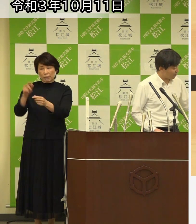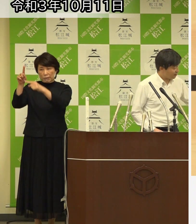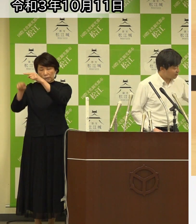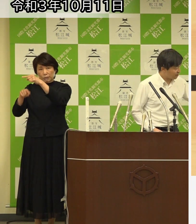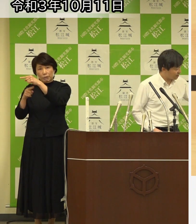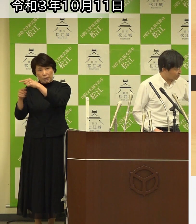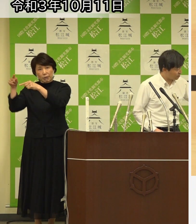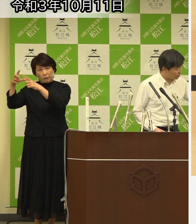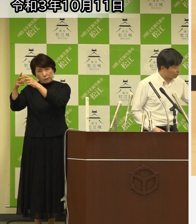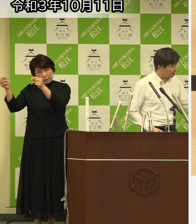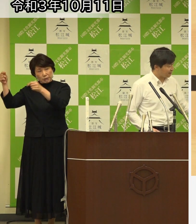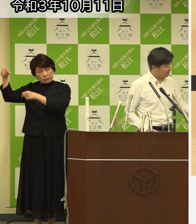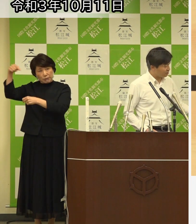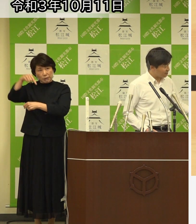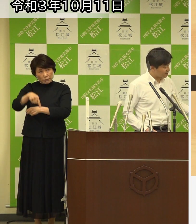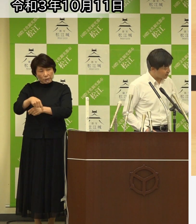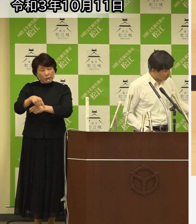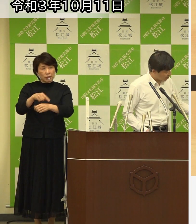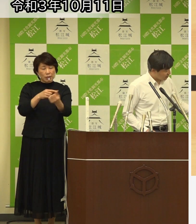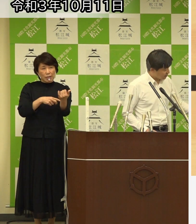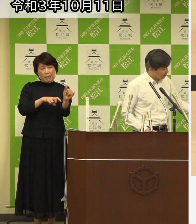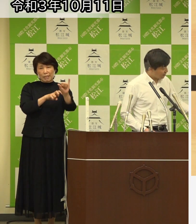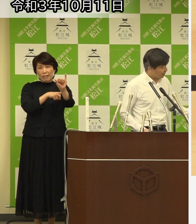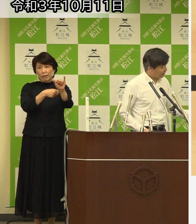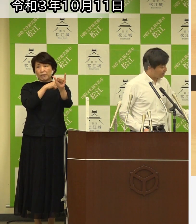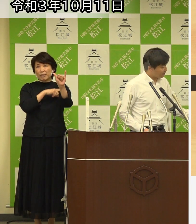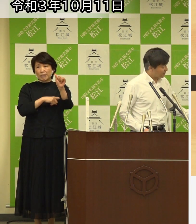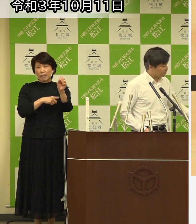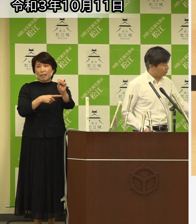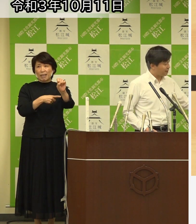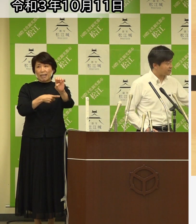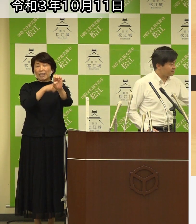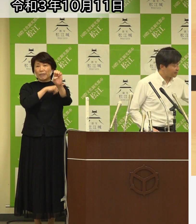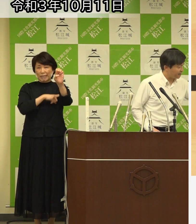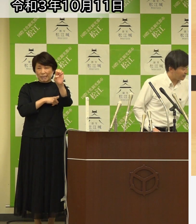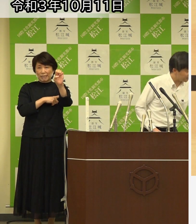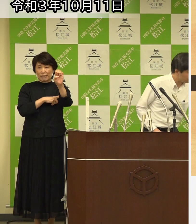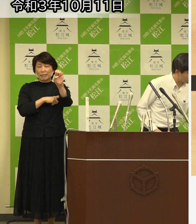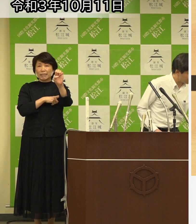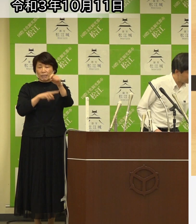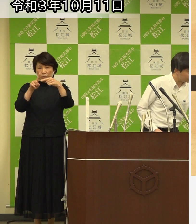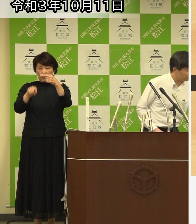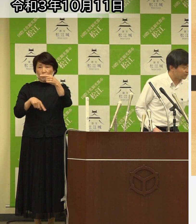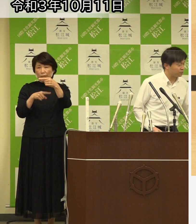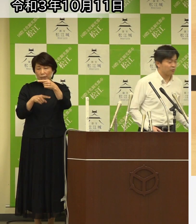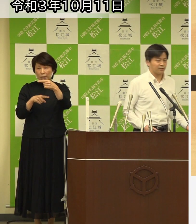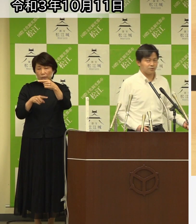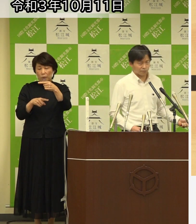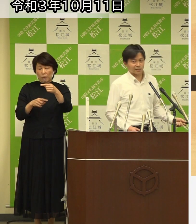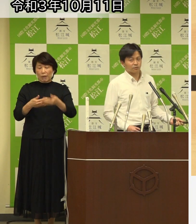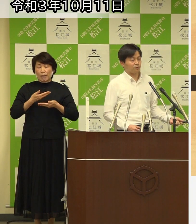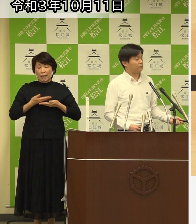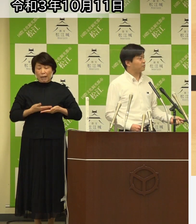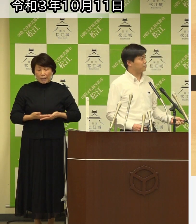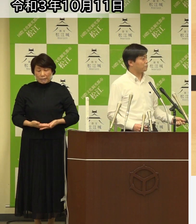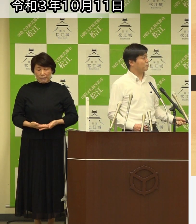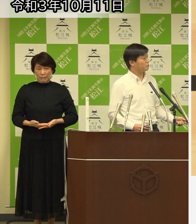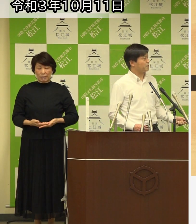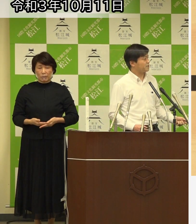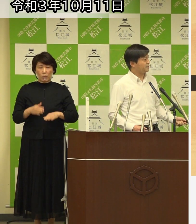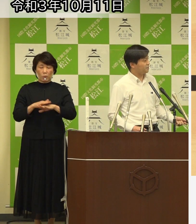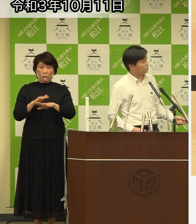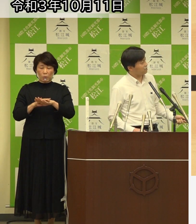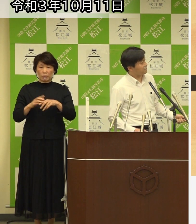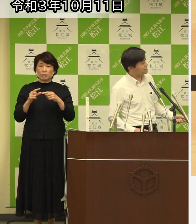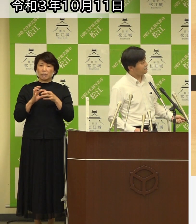の取り組み、資源エネルギー庁からエネルギー政策、原発の安全性、必要性について中国電力からということを